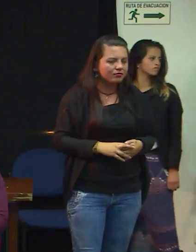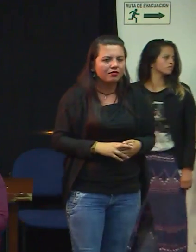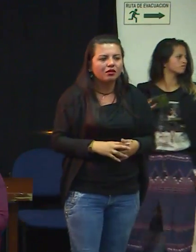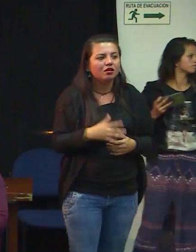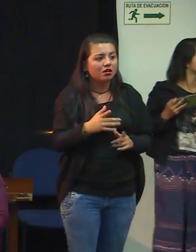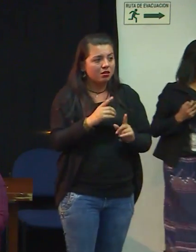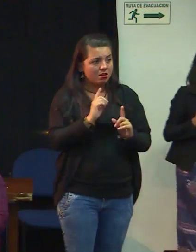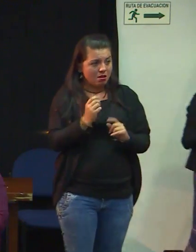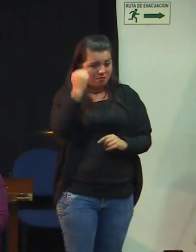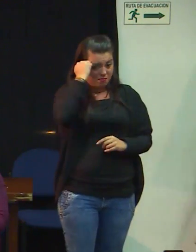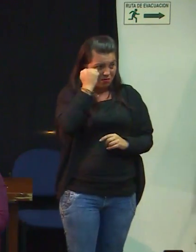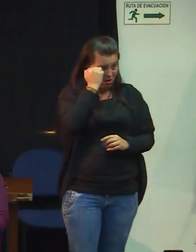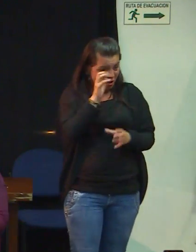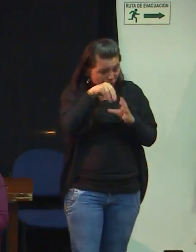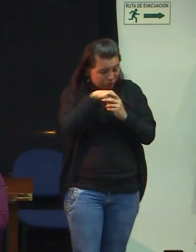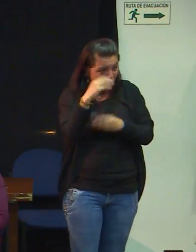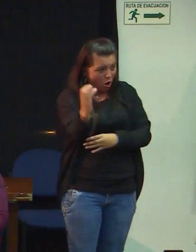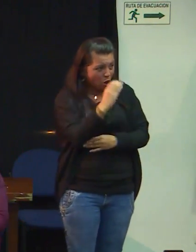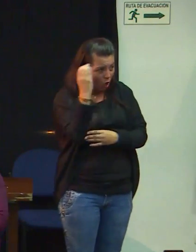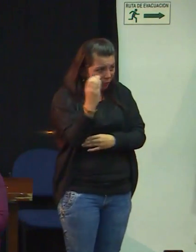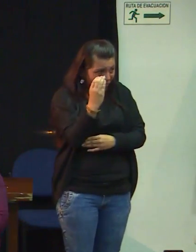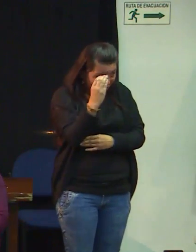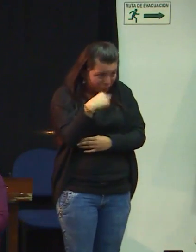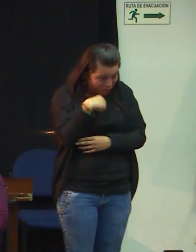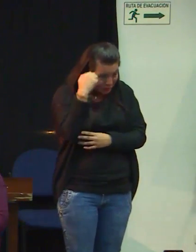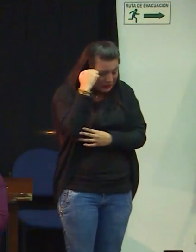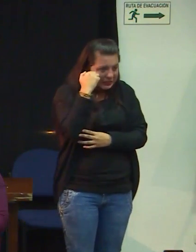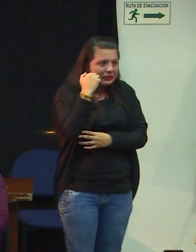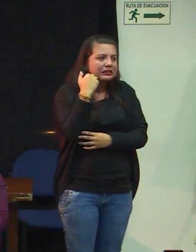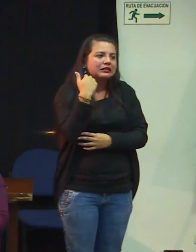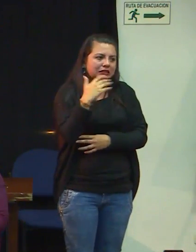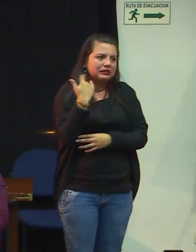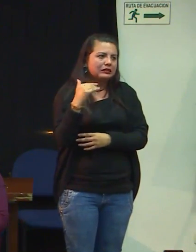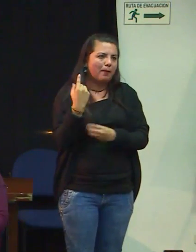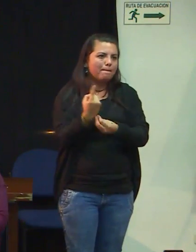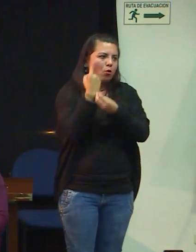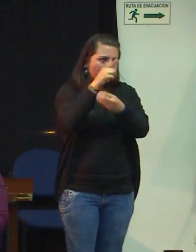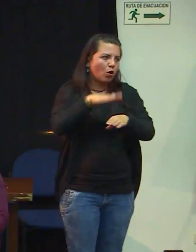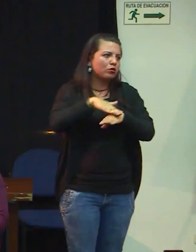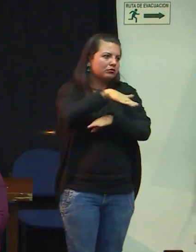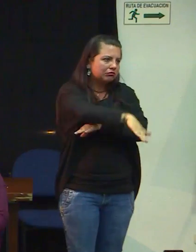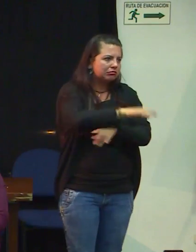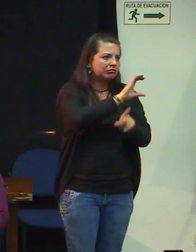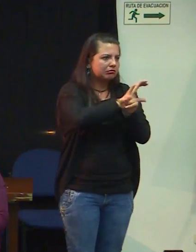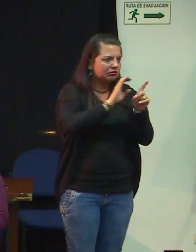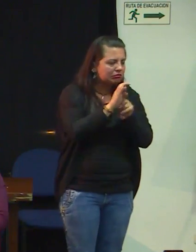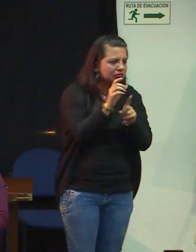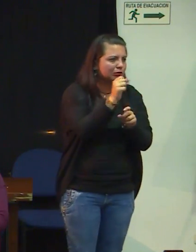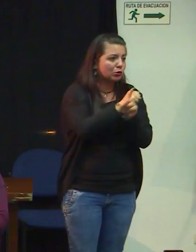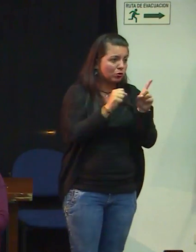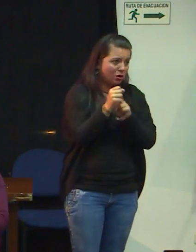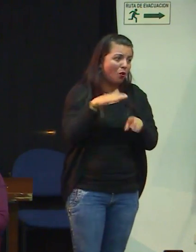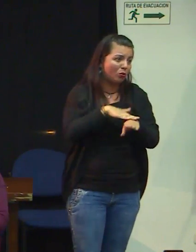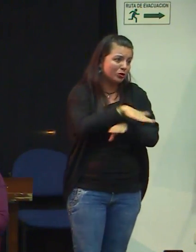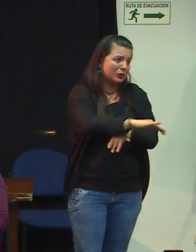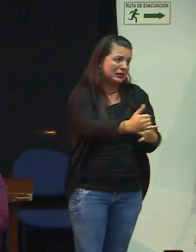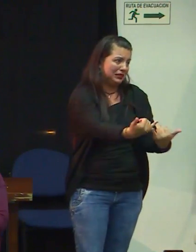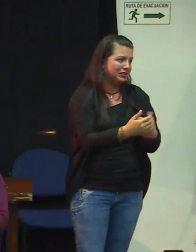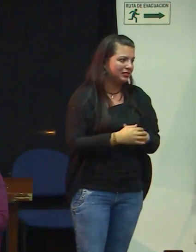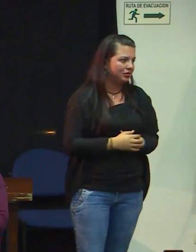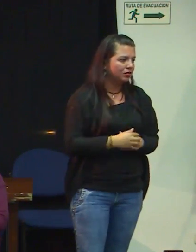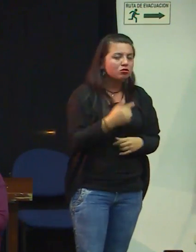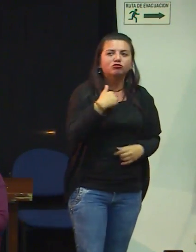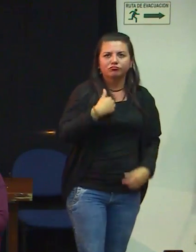El ser maestros en Colombia acarrea unas consecuencias políticas, culturales y sociales. Quien se reconoce